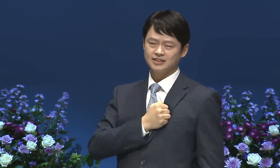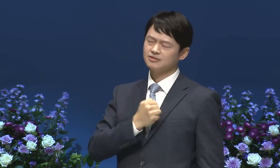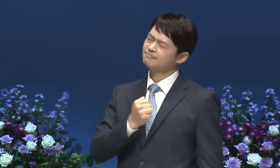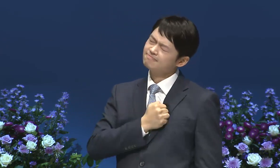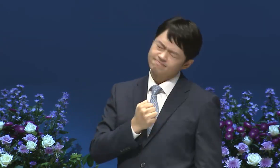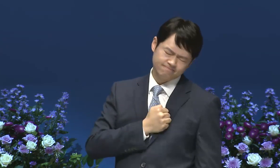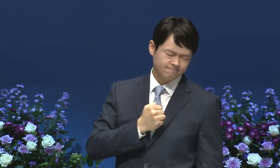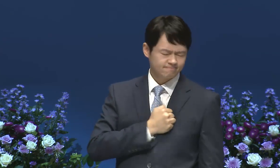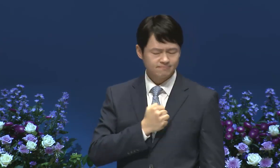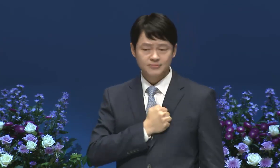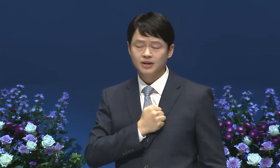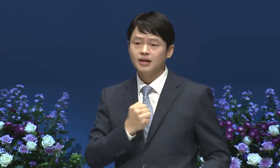탄식이라는 수환이 이렇게 합니다.